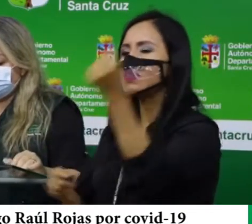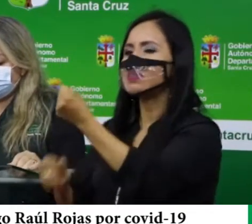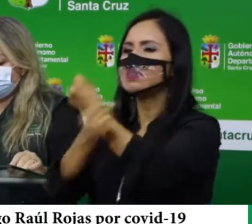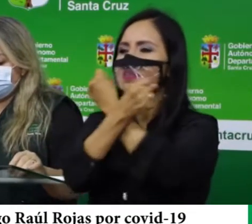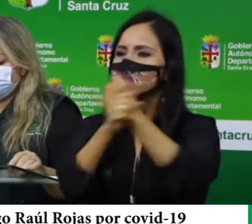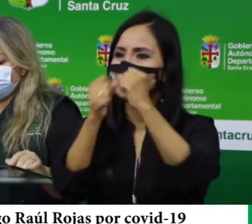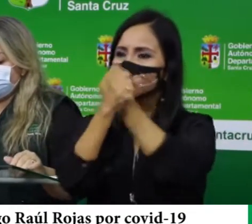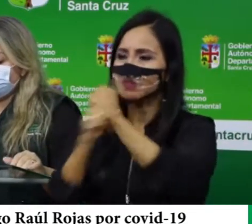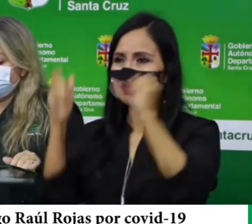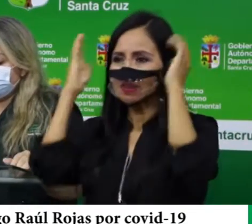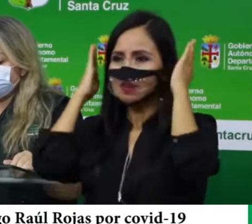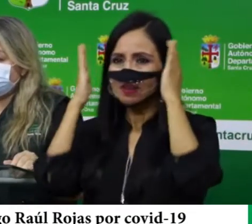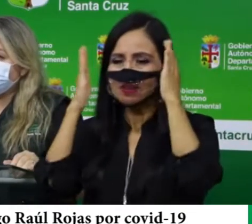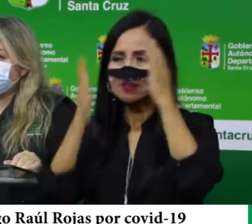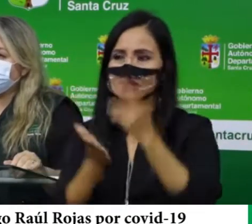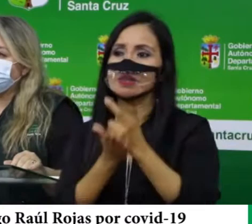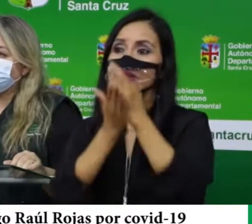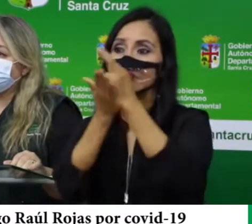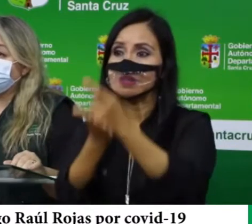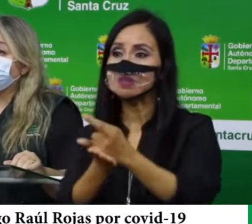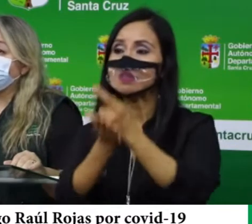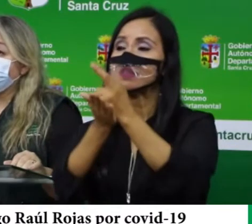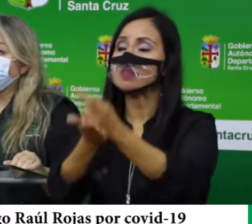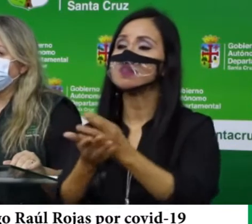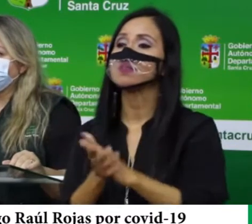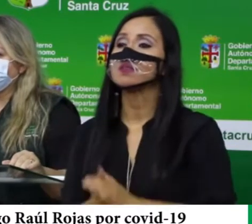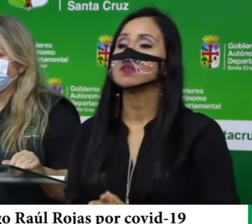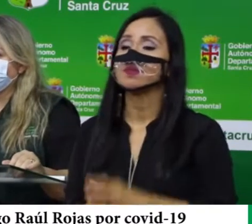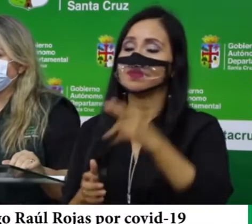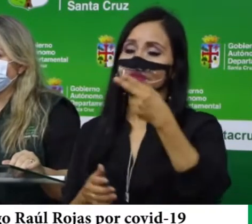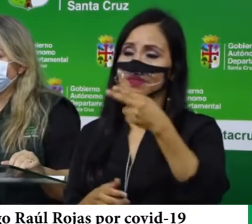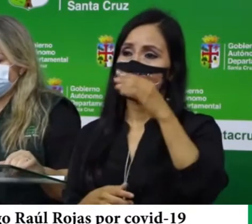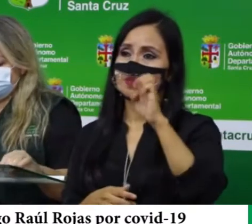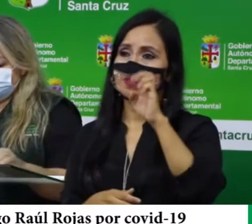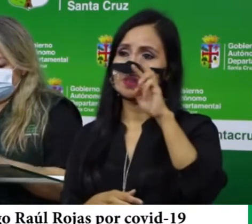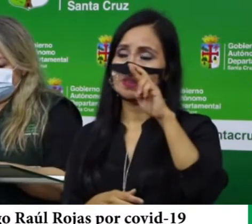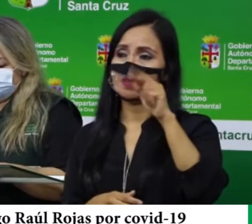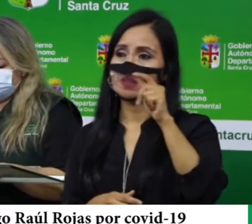atención, la rehabilitación de Hernán,